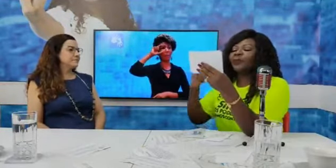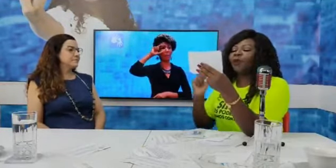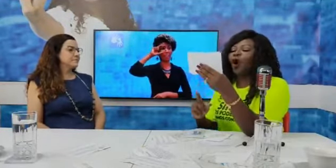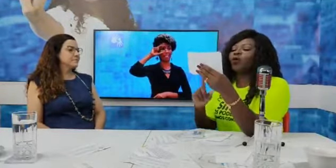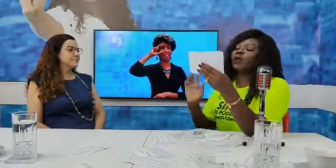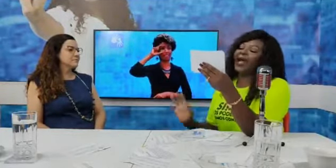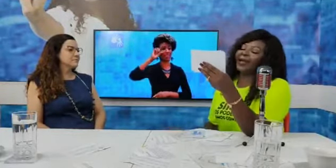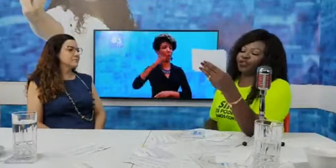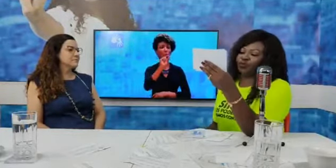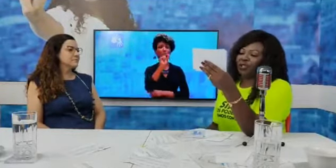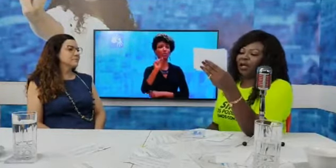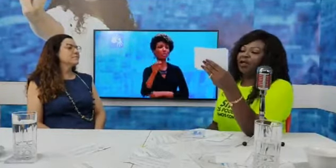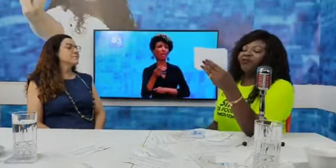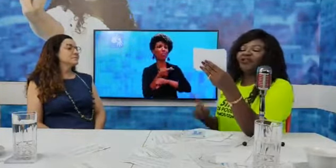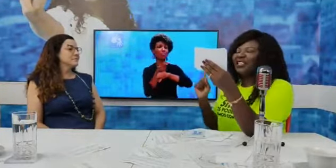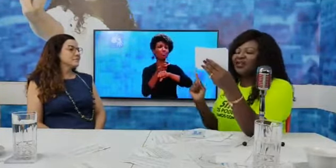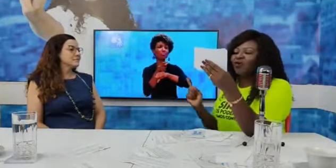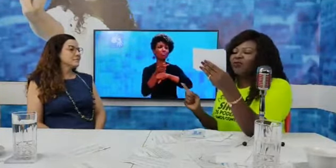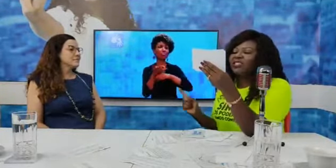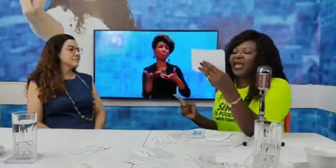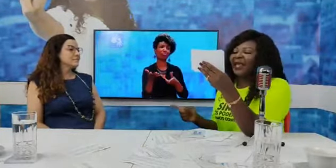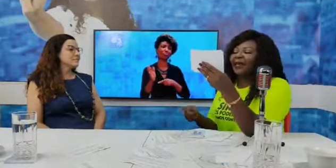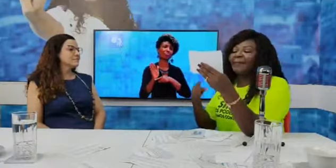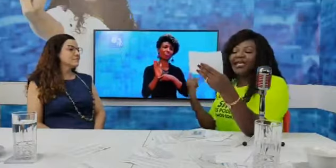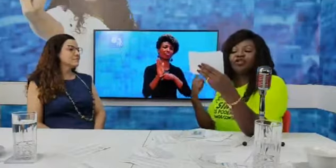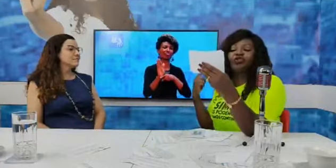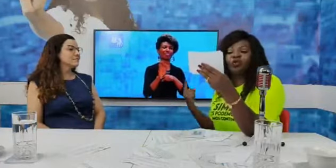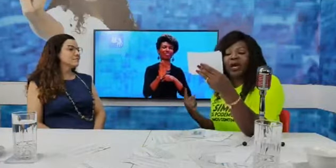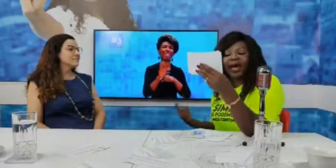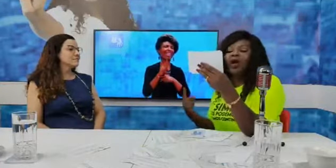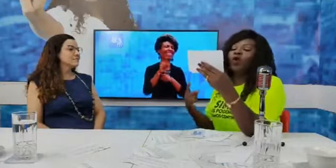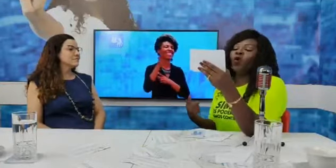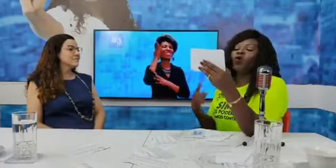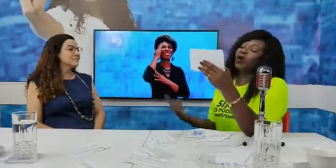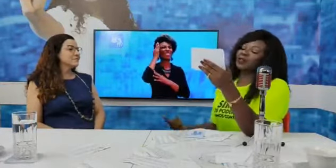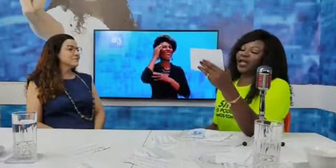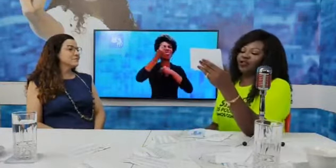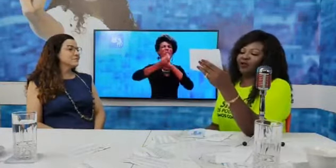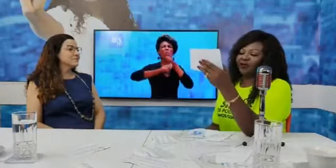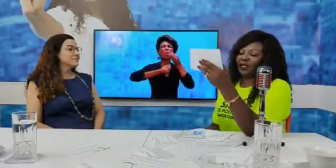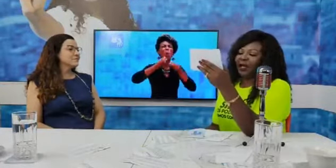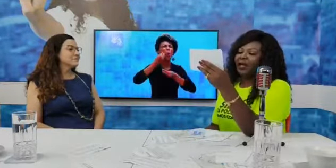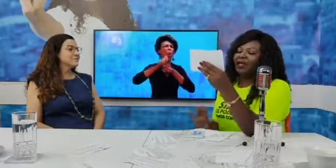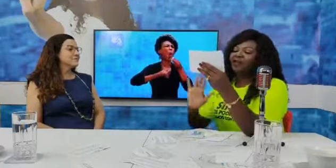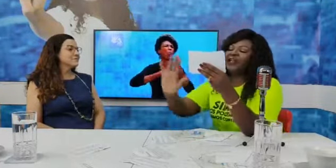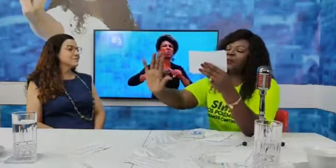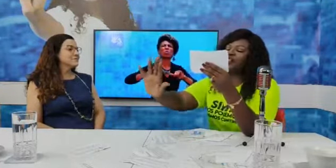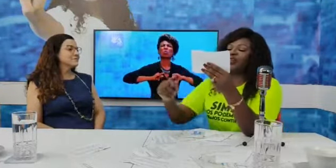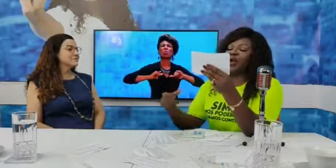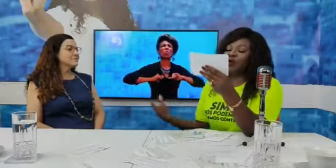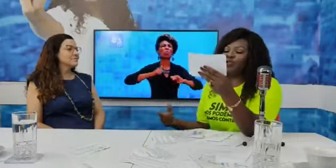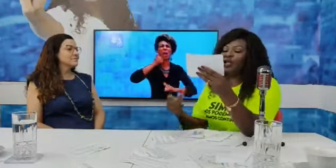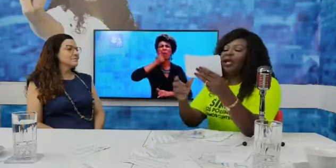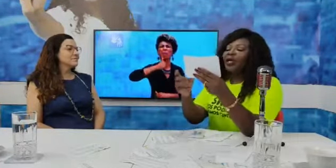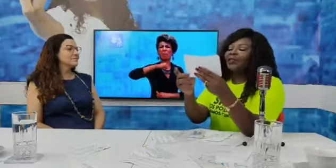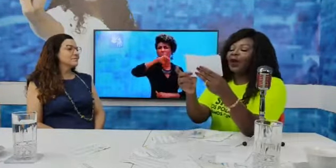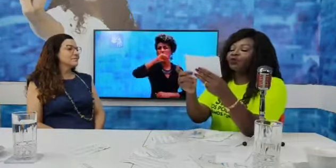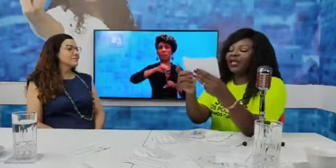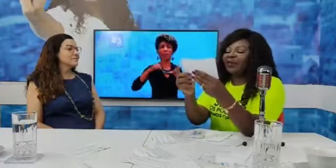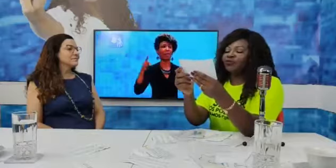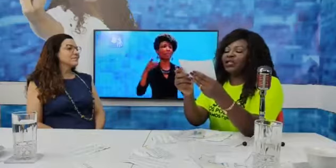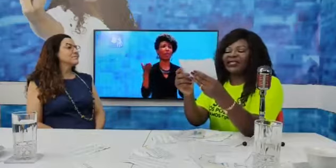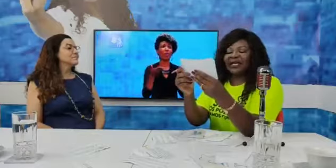pudesse procurar ajuda. Vocês não conseguem mensurar o quanto ela sofria. Infelizmente, até hoje,